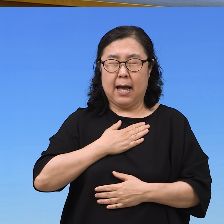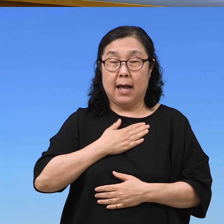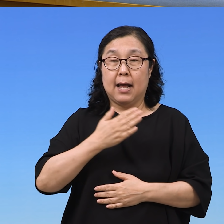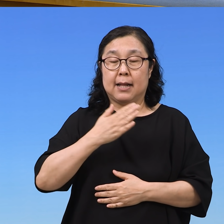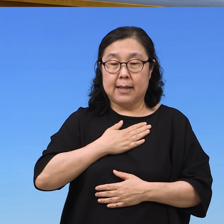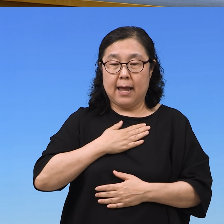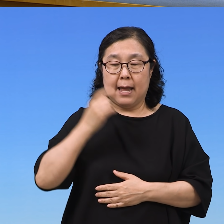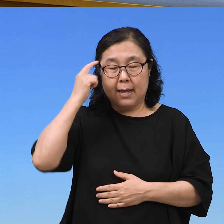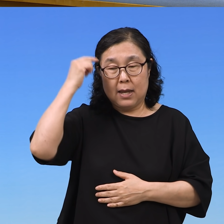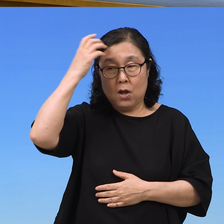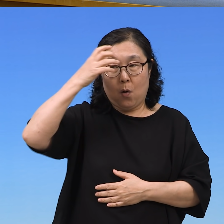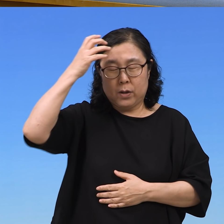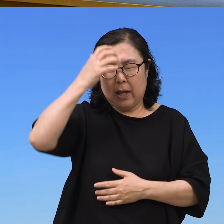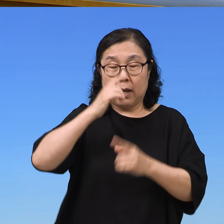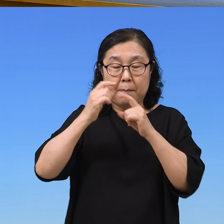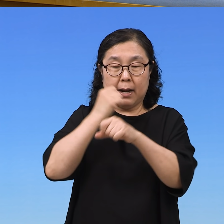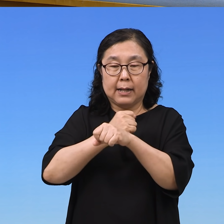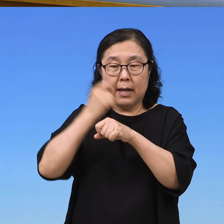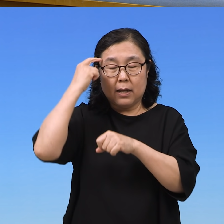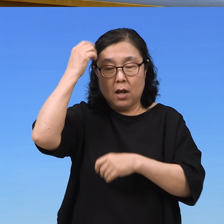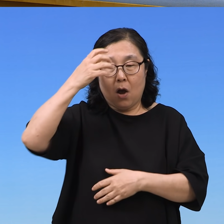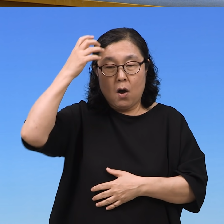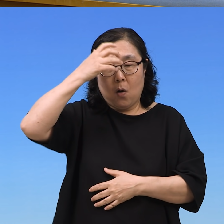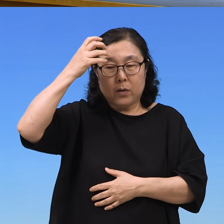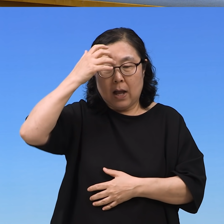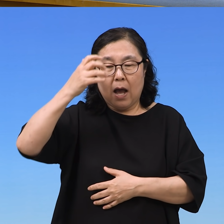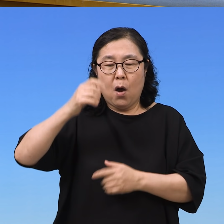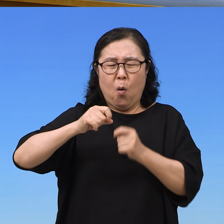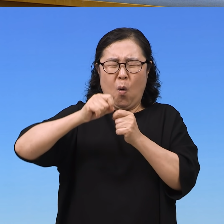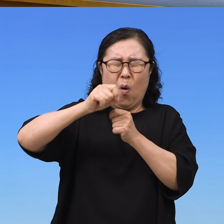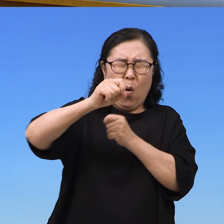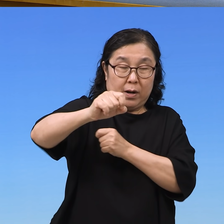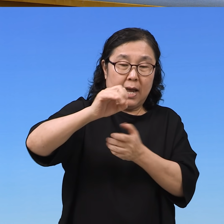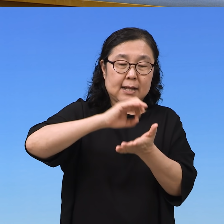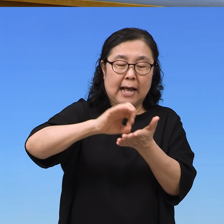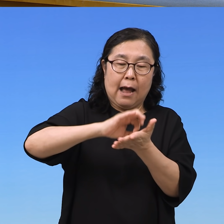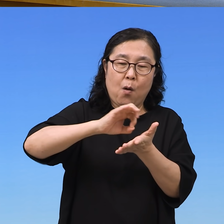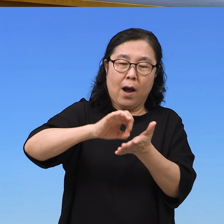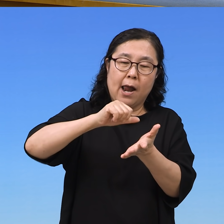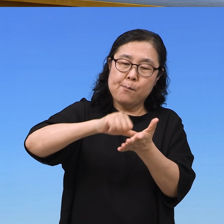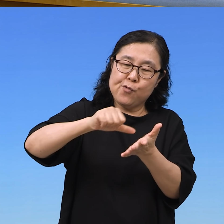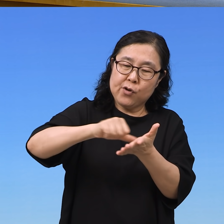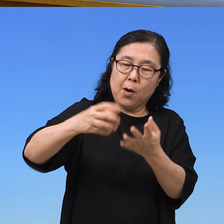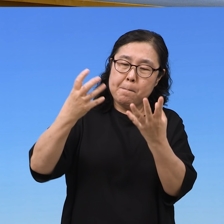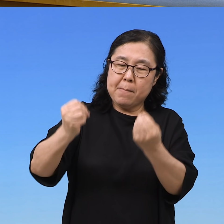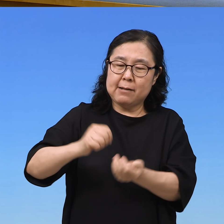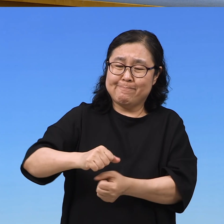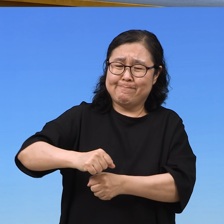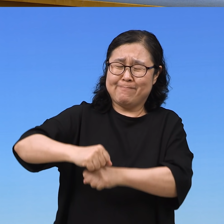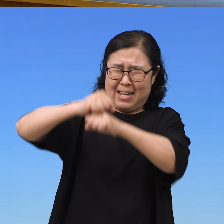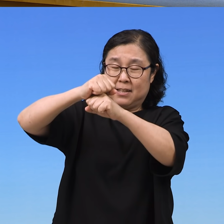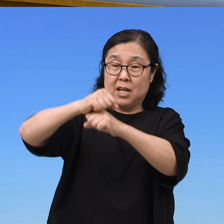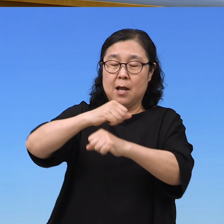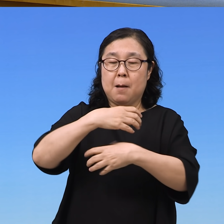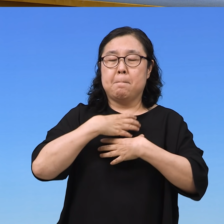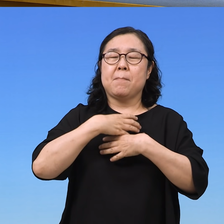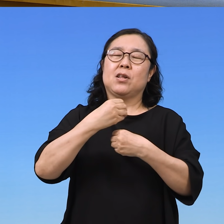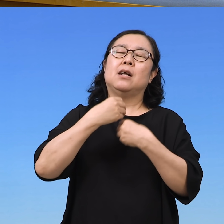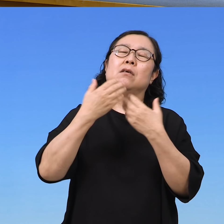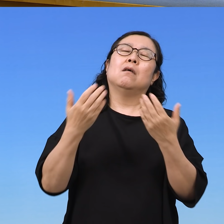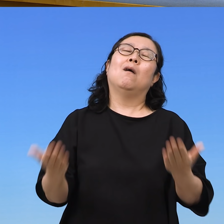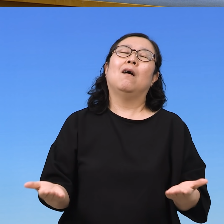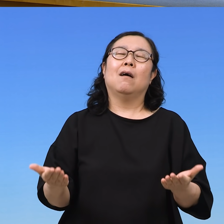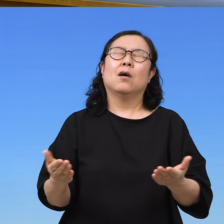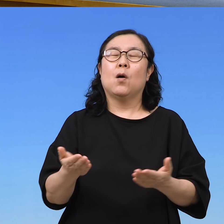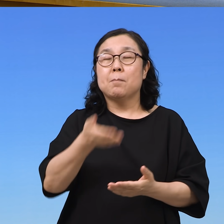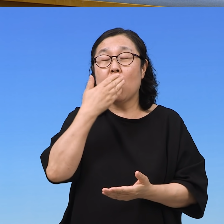다음에 내 영혼에게 이르되 영혼아 여러 해 쓸 물건을 많이 쌓아두었으니 평안히 쉬고 먹고 마시고 즐거워하지